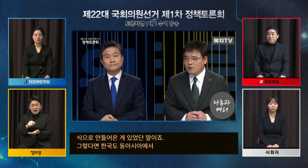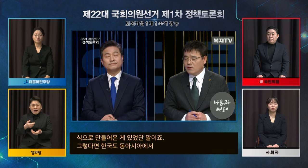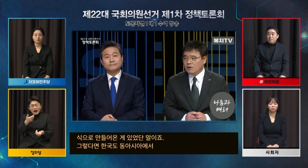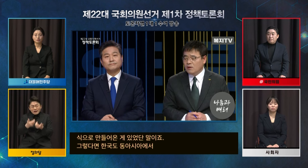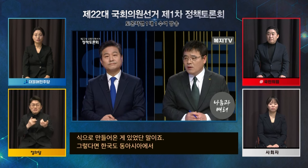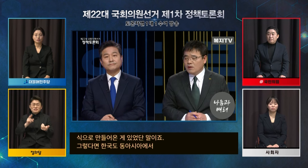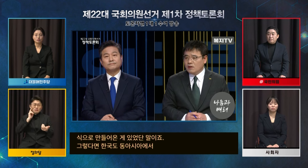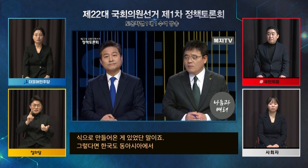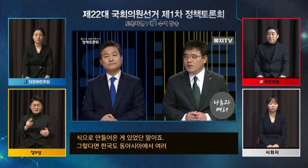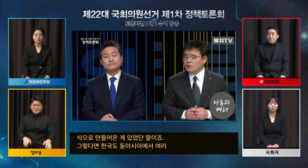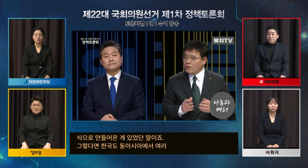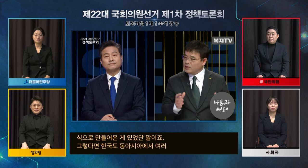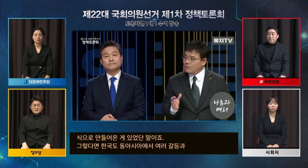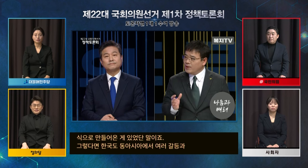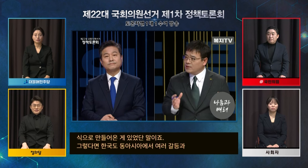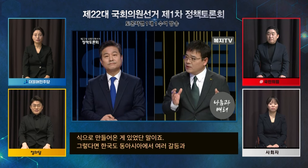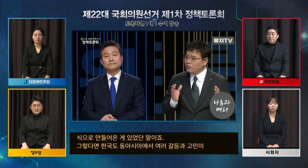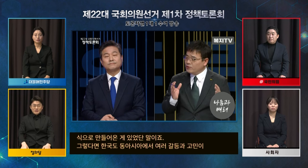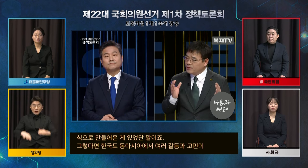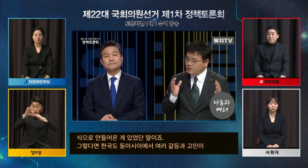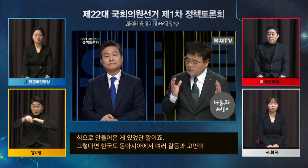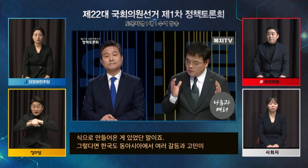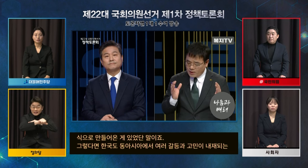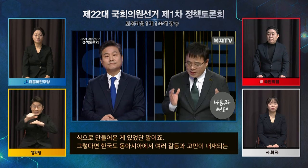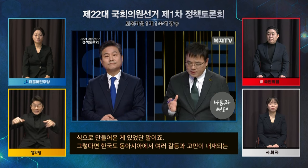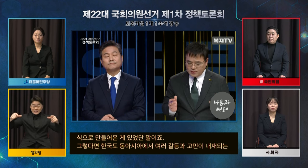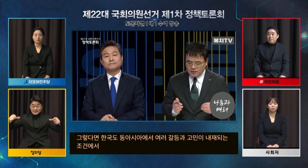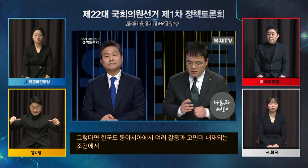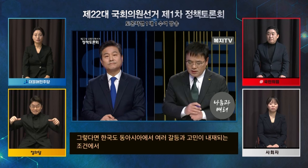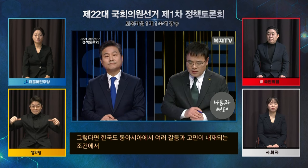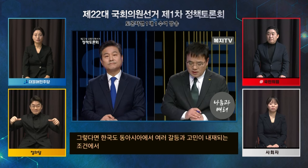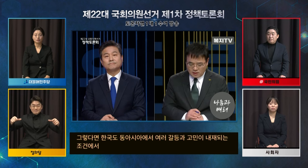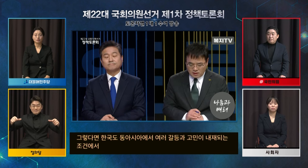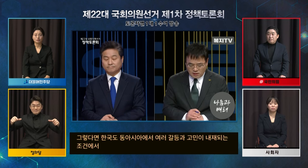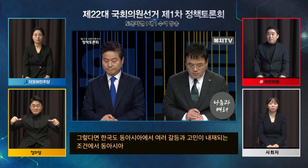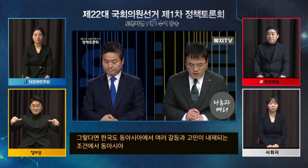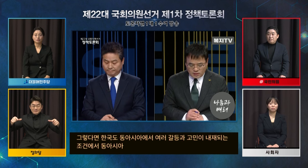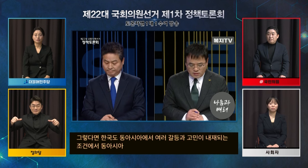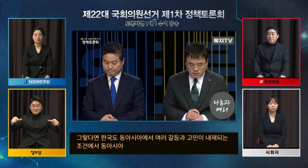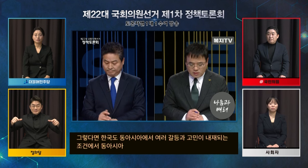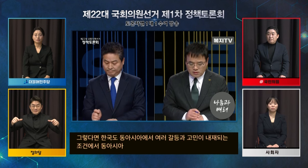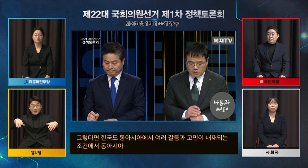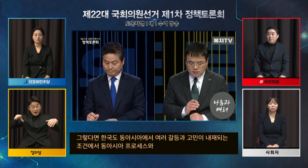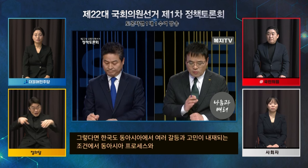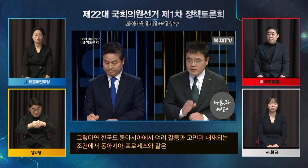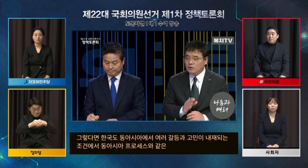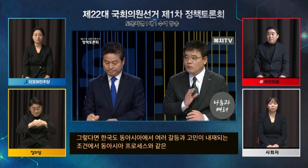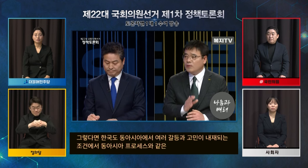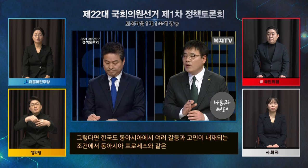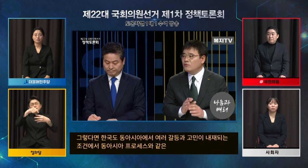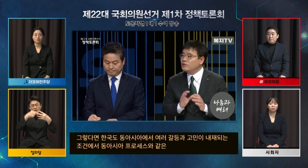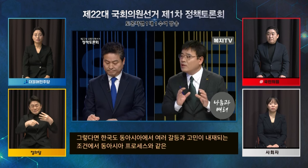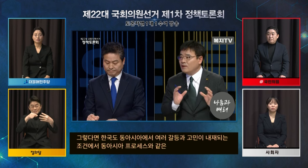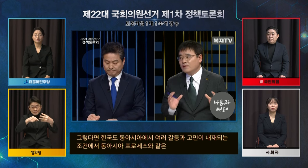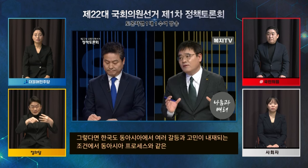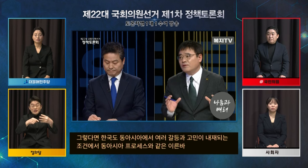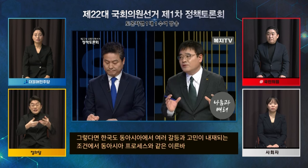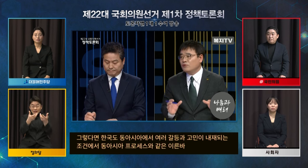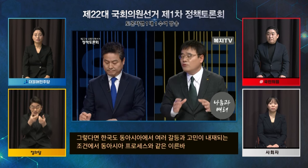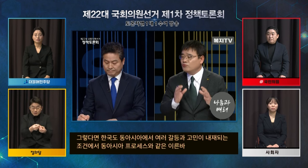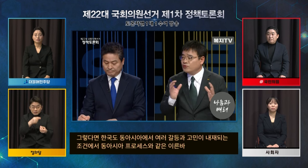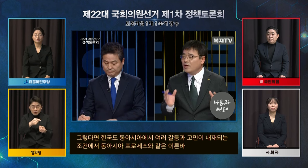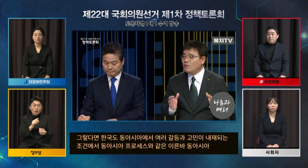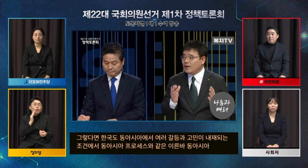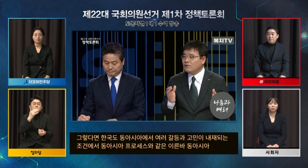조건에서 이른바 동아시아파는 헬싱기 프로세스와 같은 이른바 동아시아 녹색평화 육자회담 같은